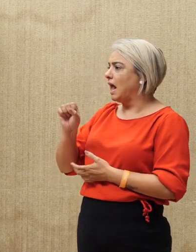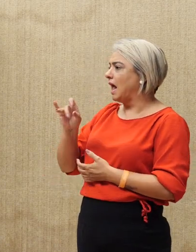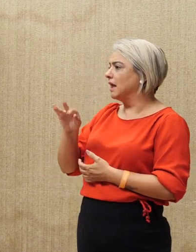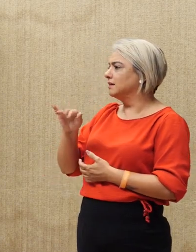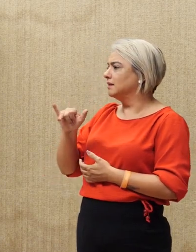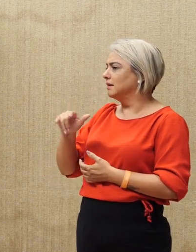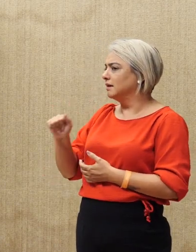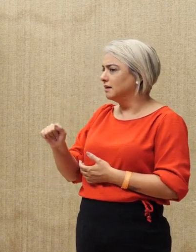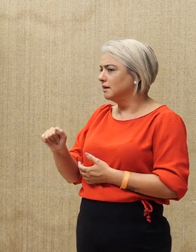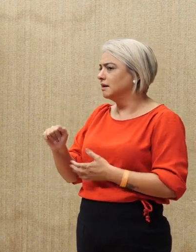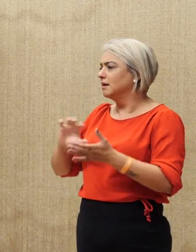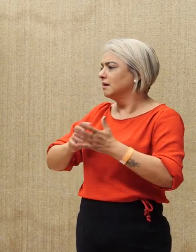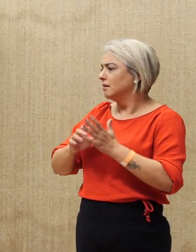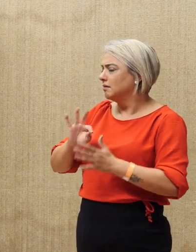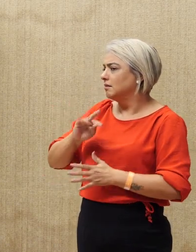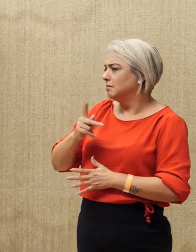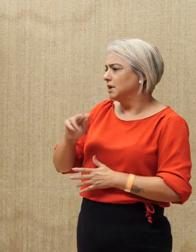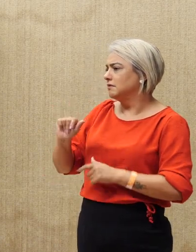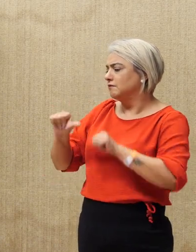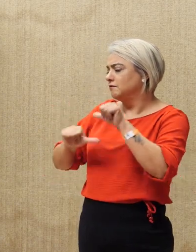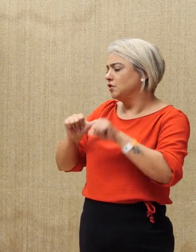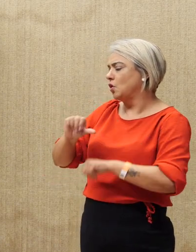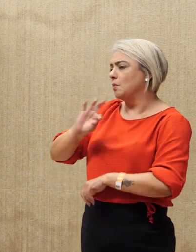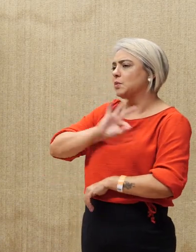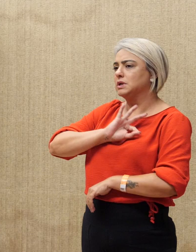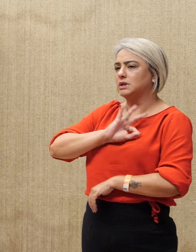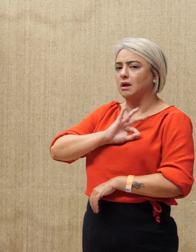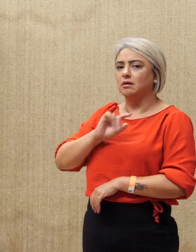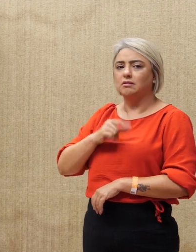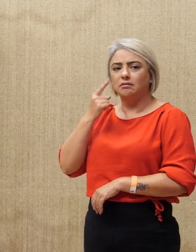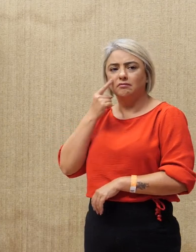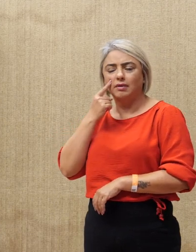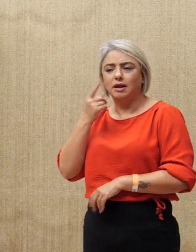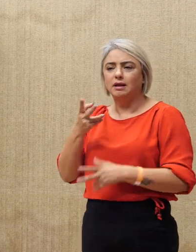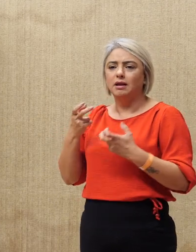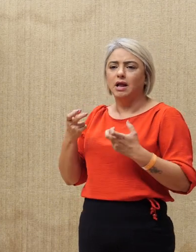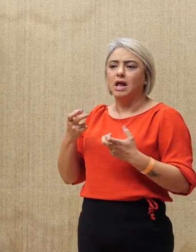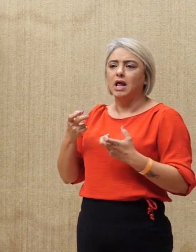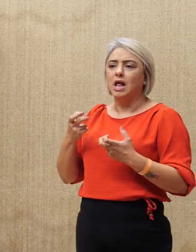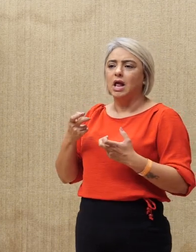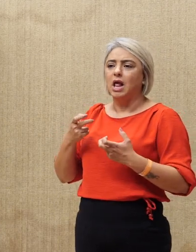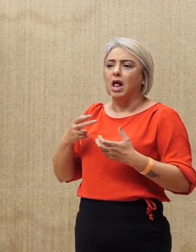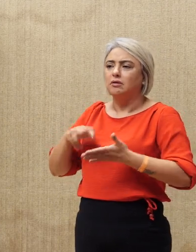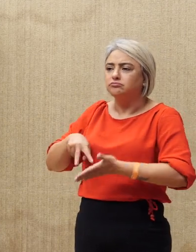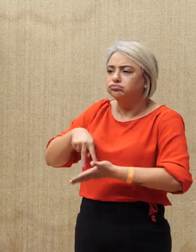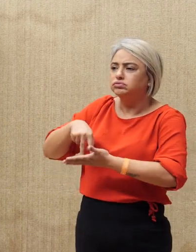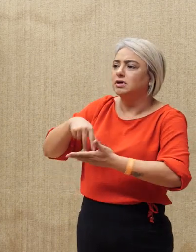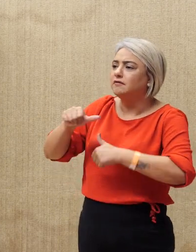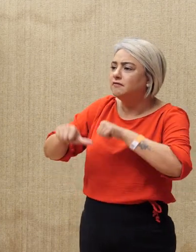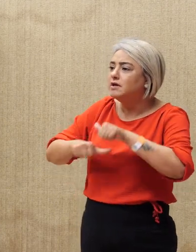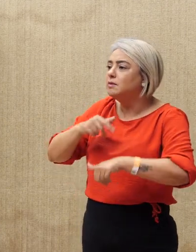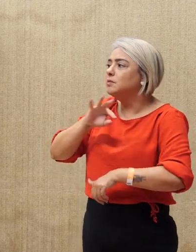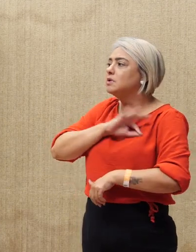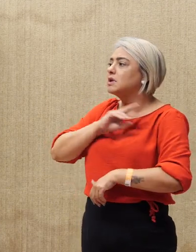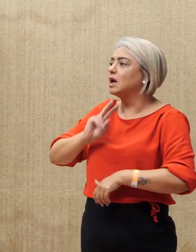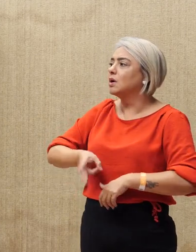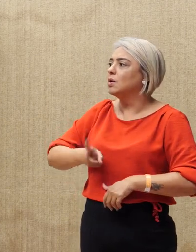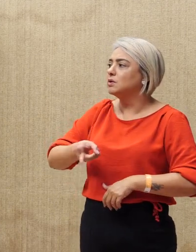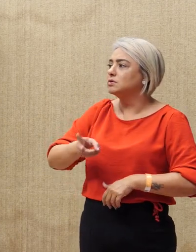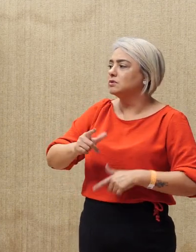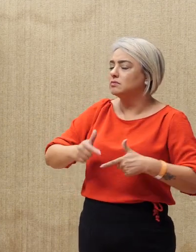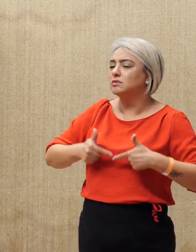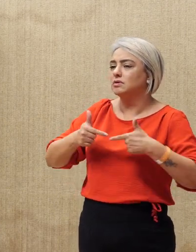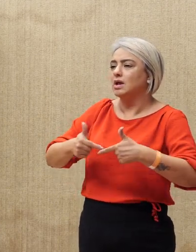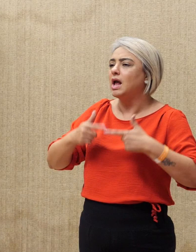também contou a história dela, que petista se tornou policial. O que a gente vê são os militantes que se tornam policial e que continuam nessa